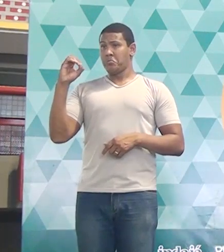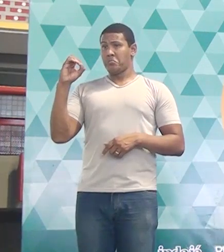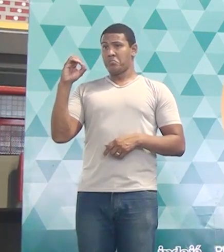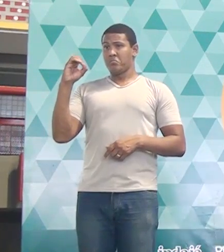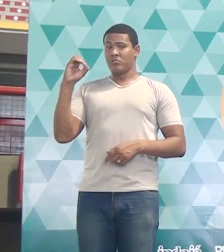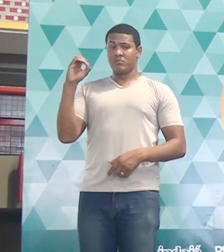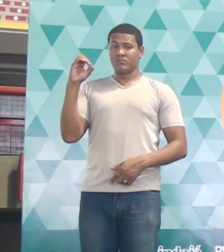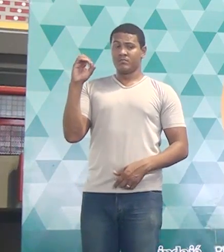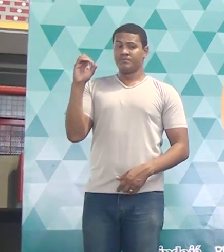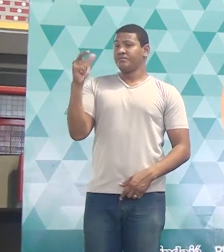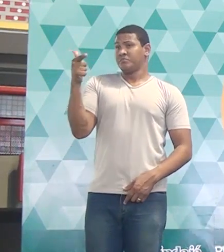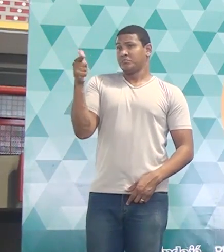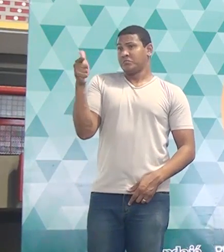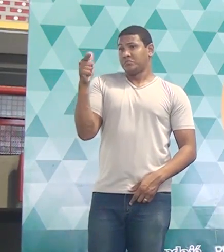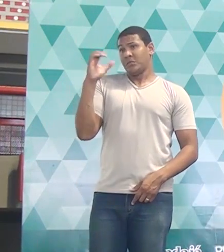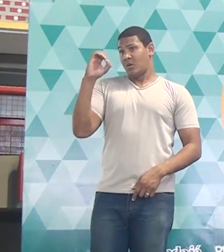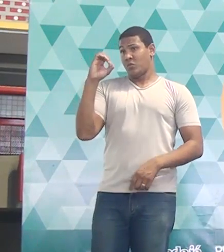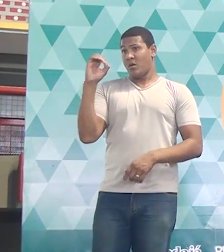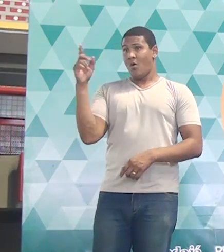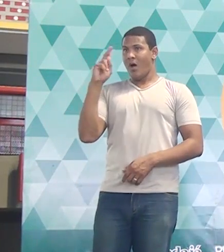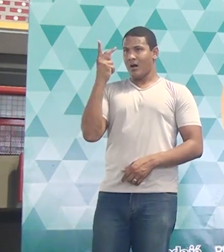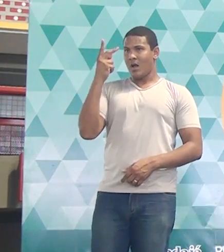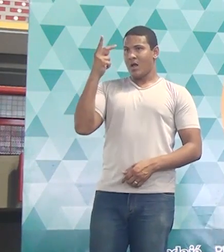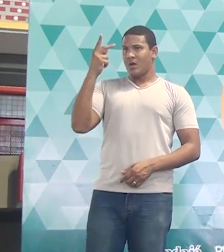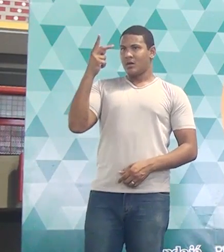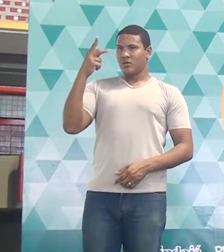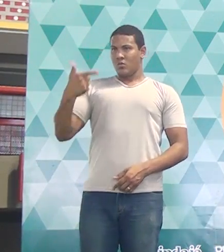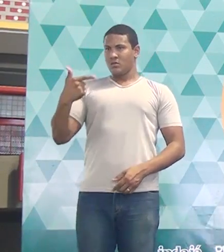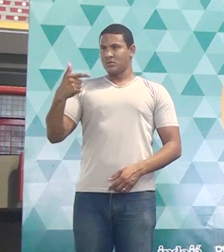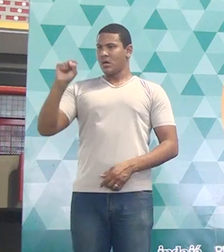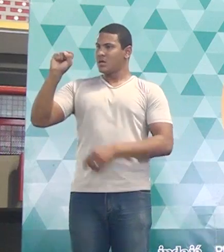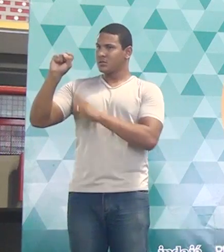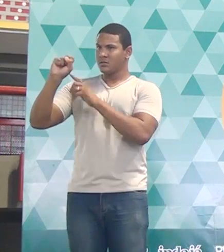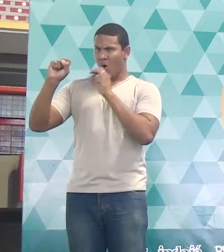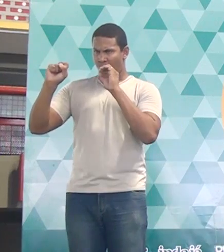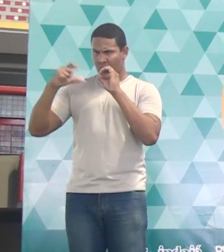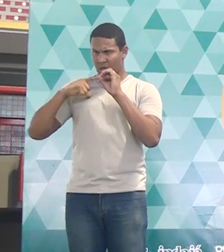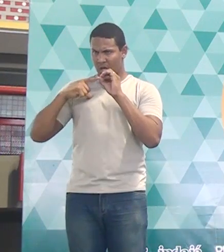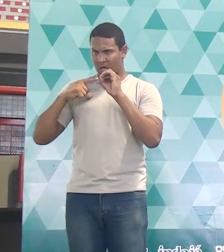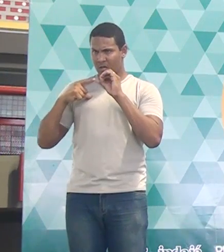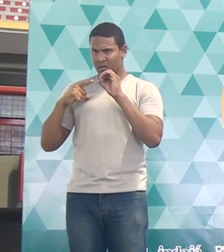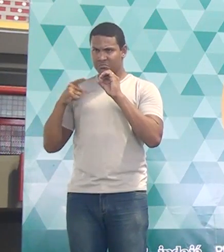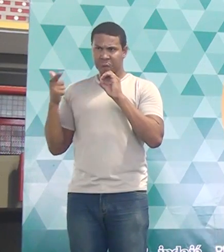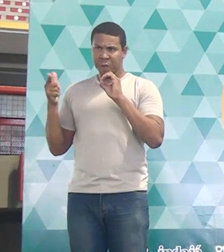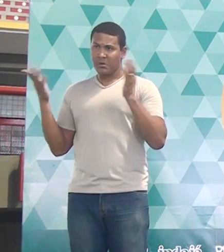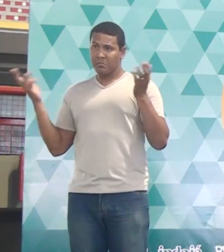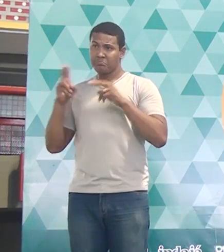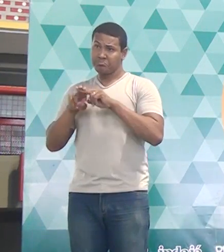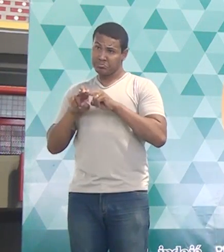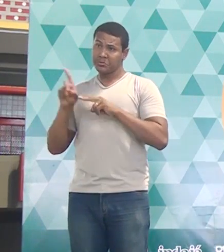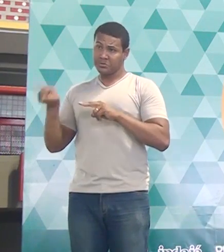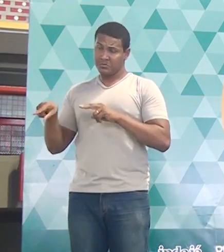E? O item E diz que... Deixa eu pegar aqui.